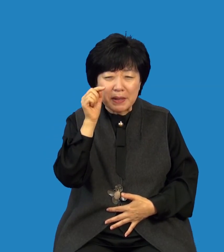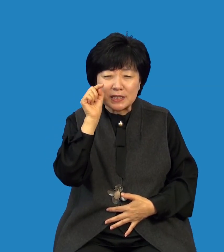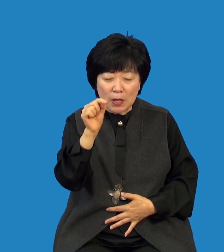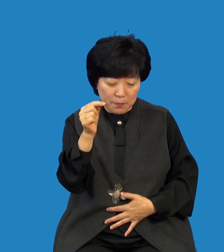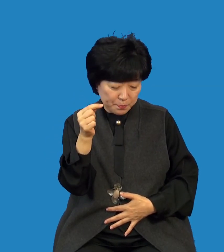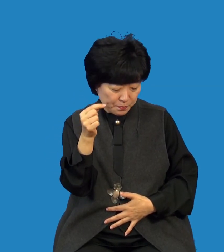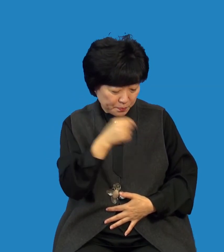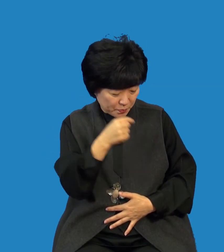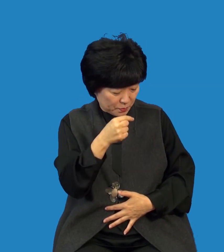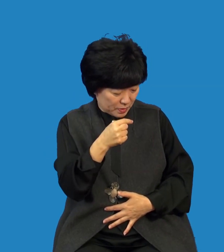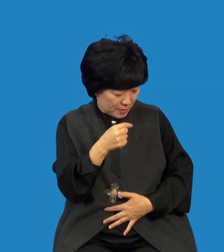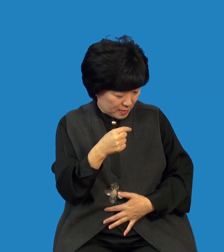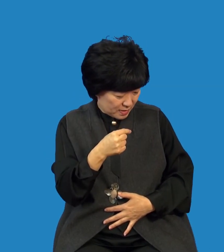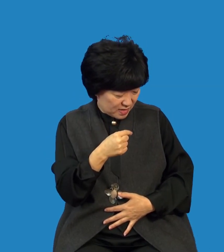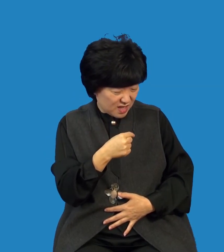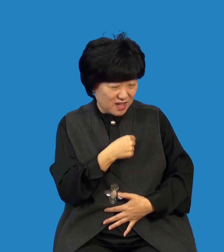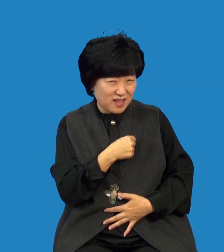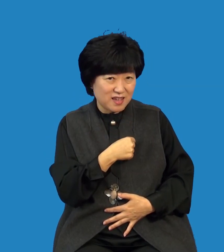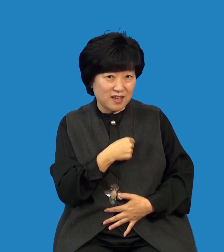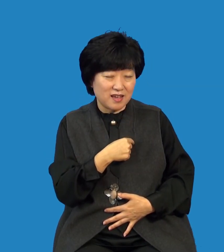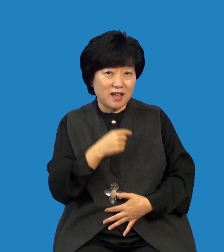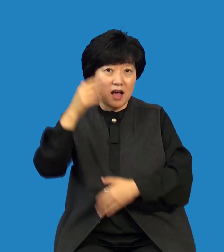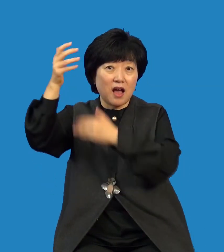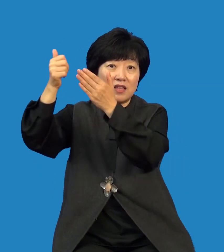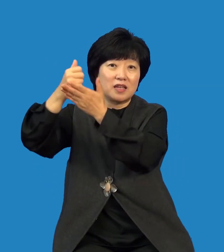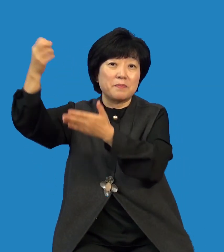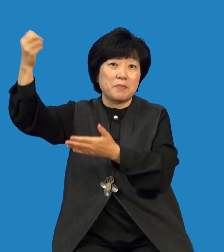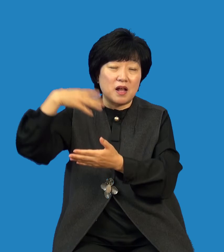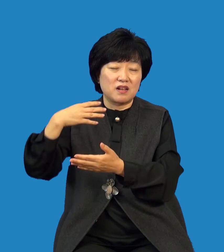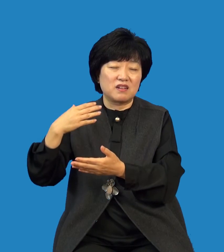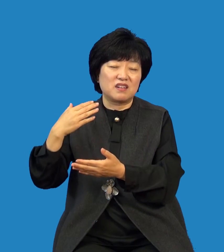내 백성이 죄에 대해서 이렇기를 원한다 그러시는 거예요.